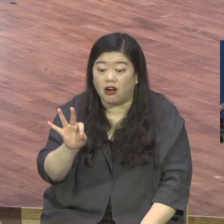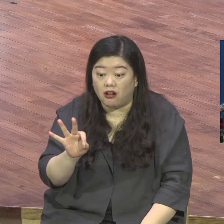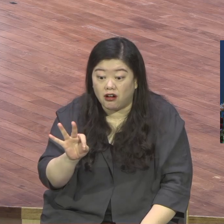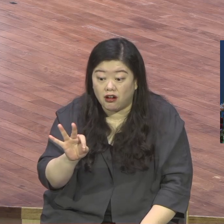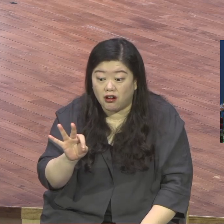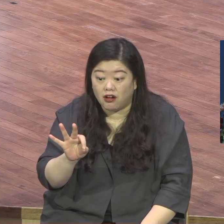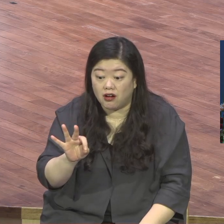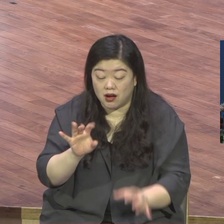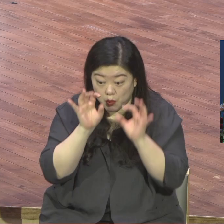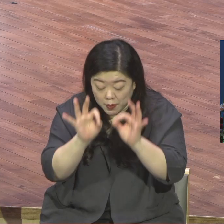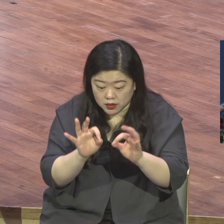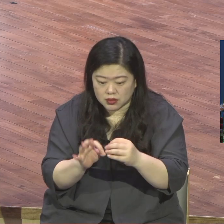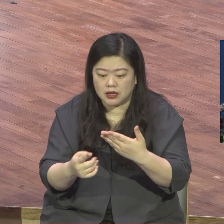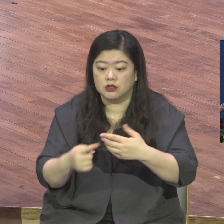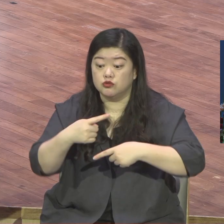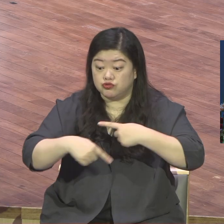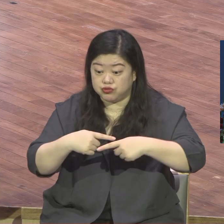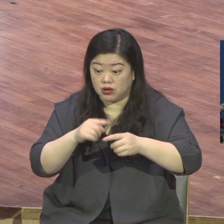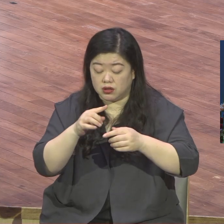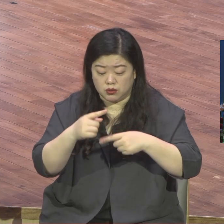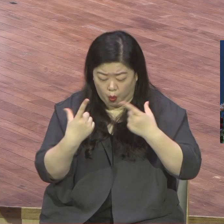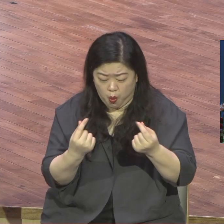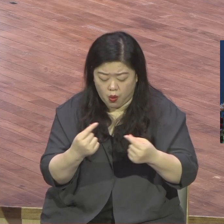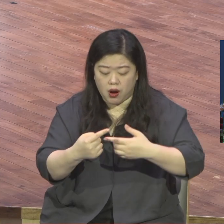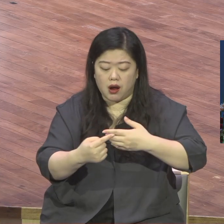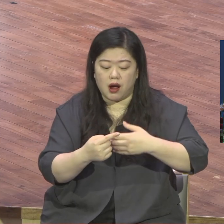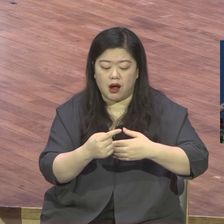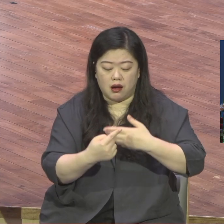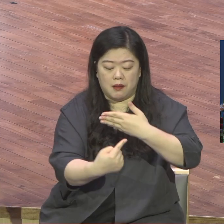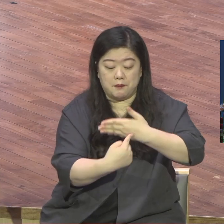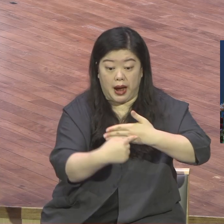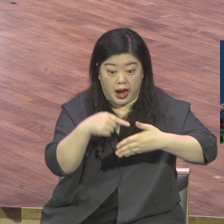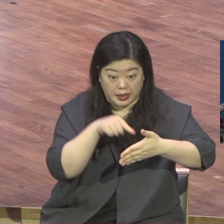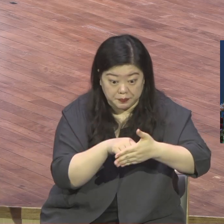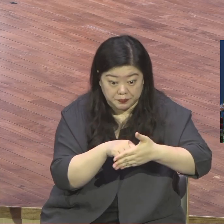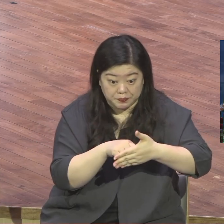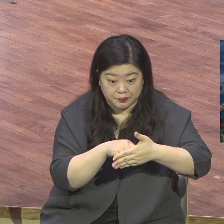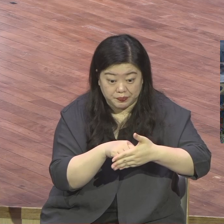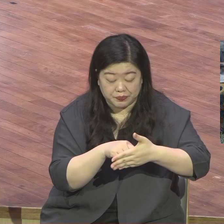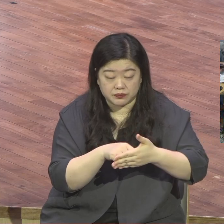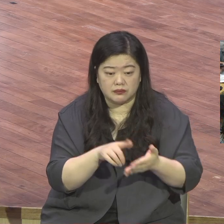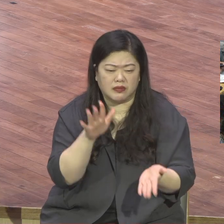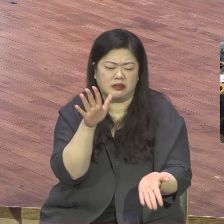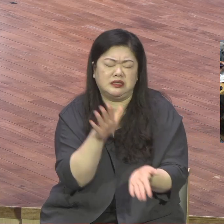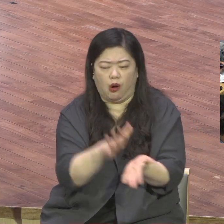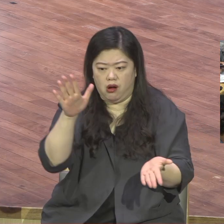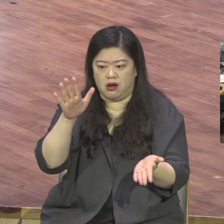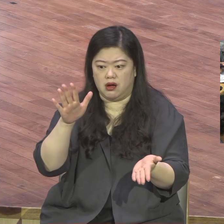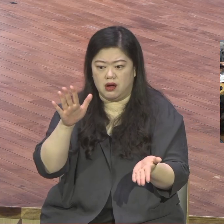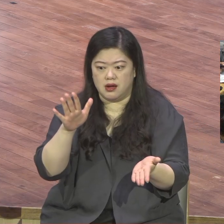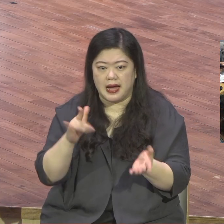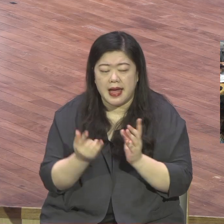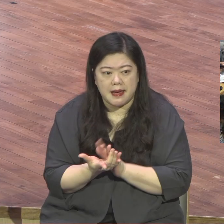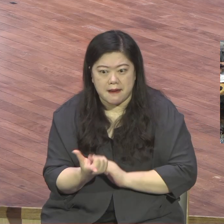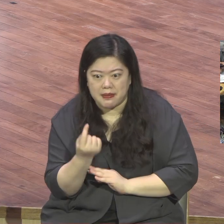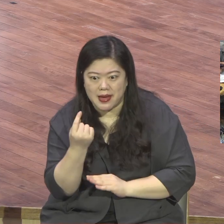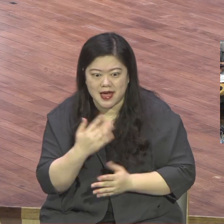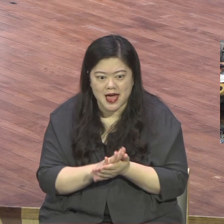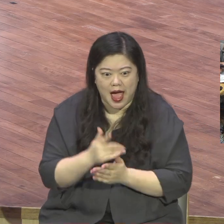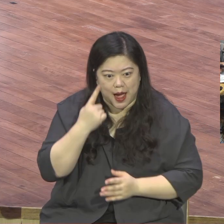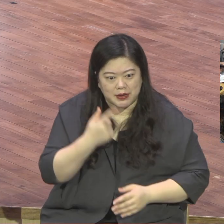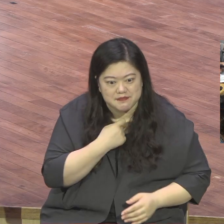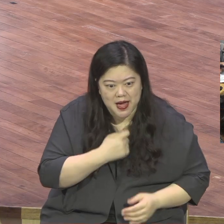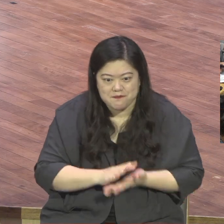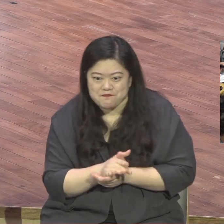안고 그런 뜻이에요. 가슴에 불을 안고 주님께서 내게 맡겨준 직분을 감당하고 내 삶의 현장에서